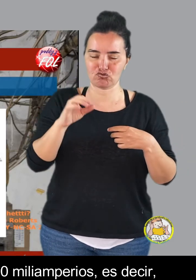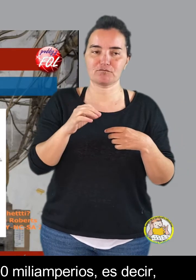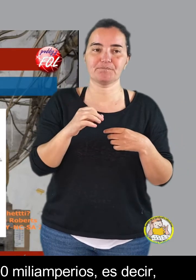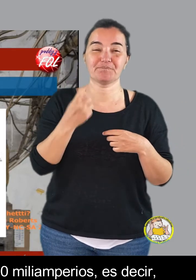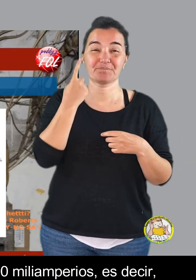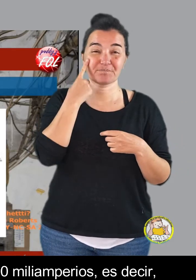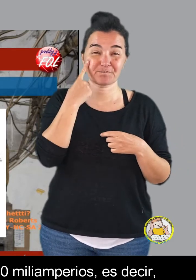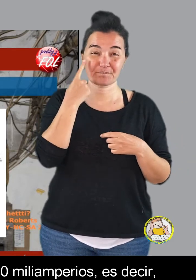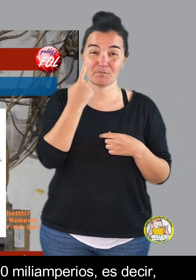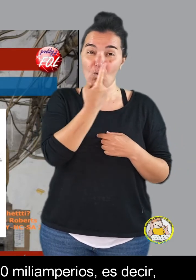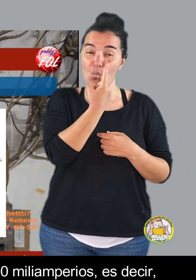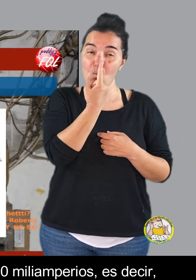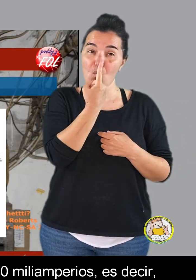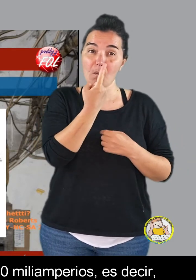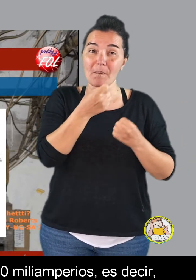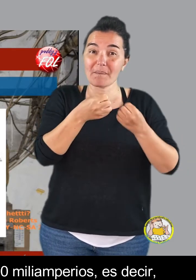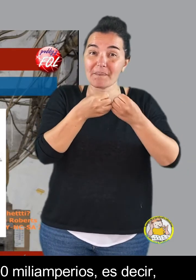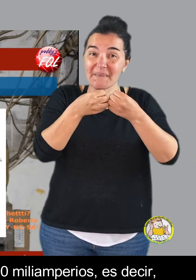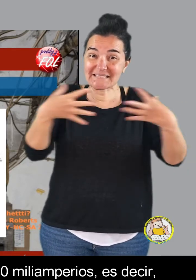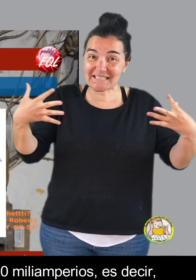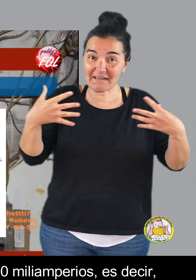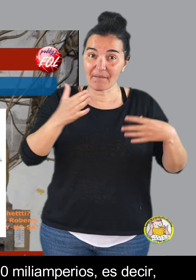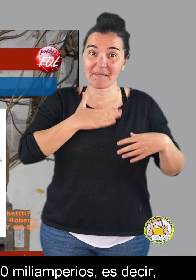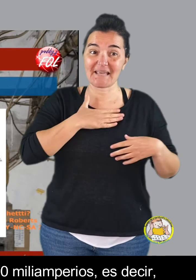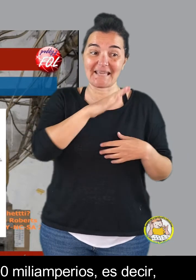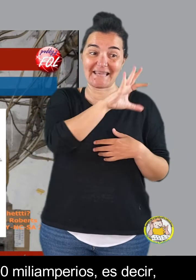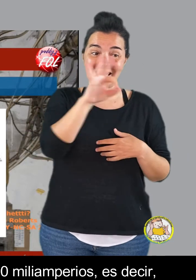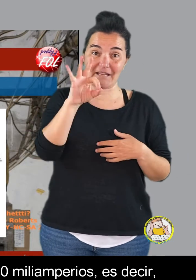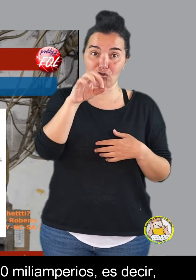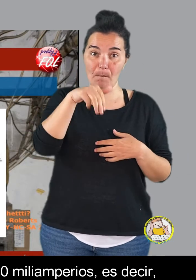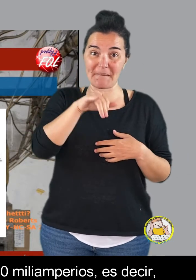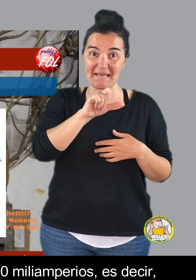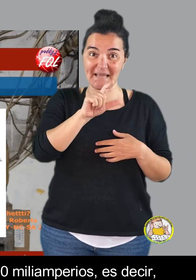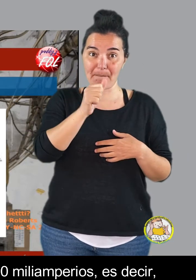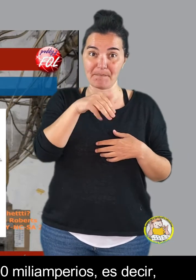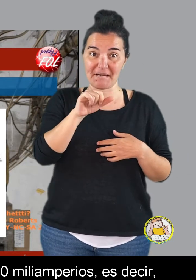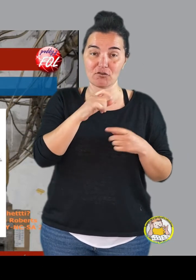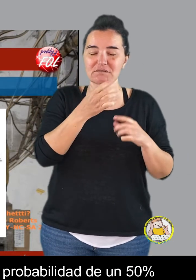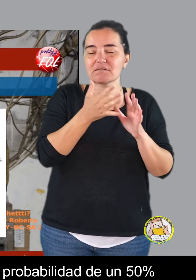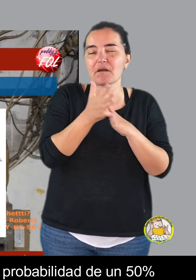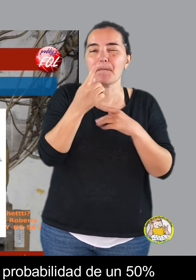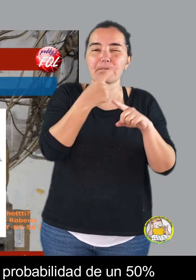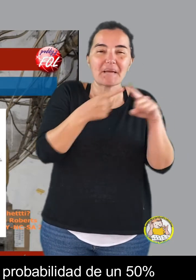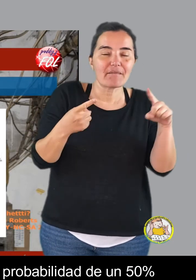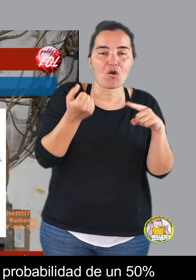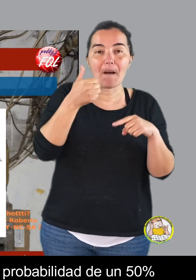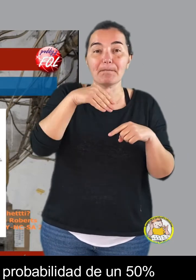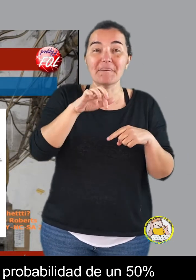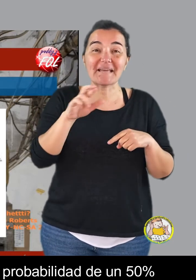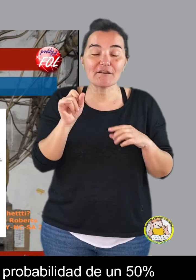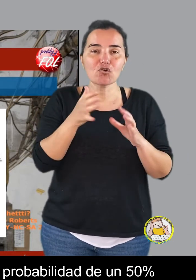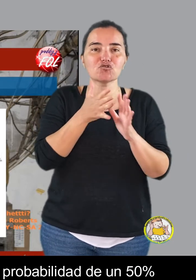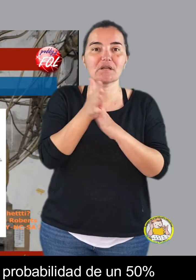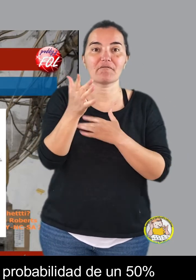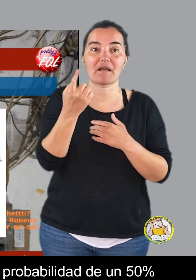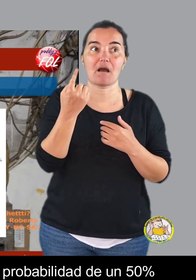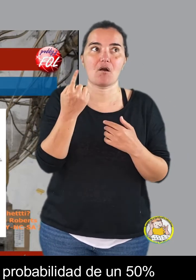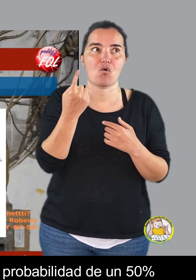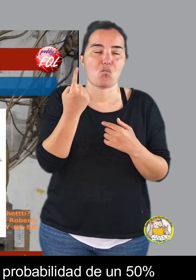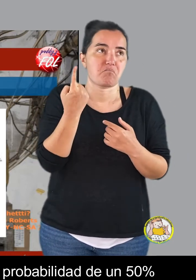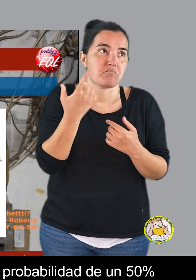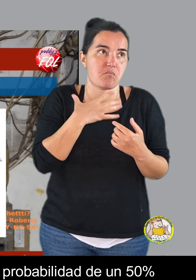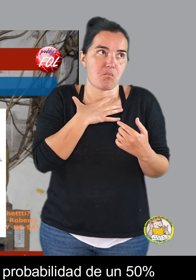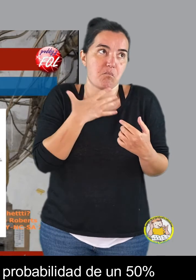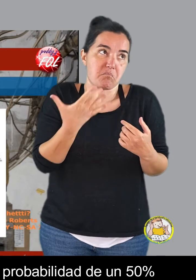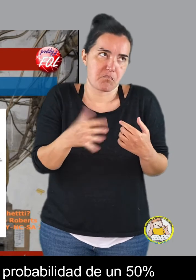miliamperios. Y podemos observar que una descarga de 500 miliamperios, es decir, de medio amperio, puede